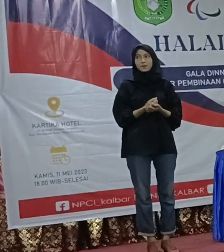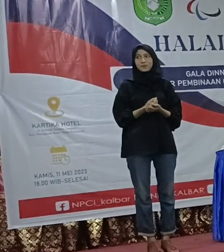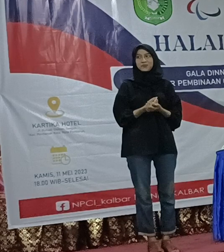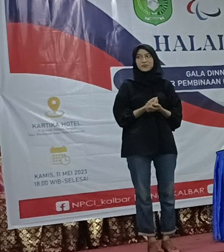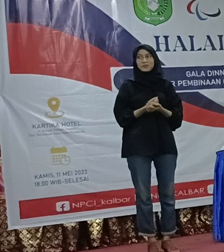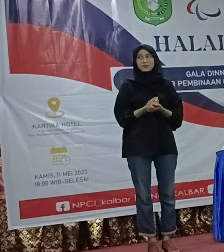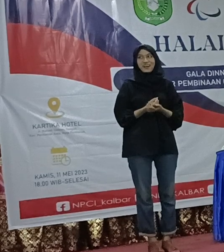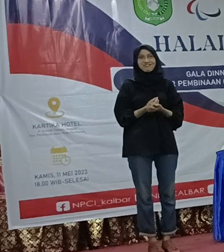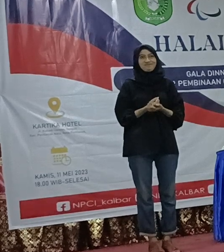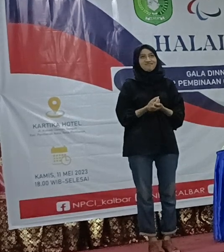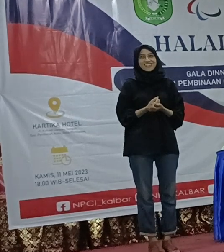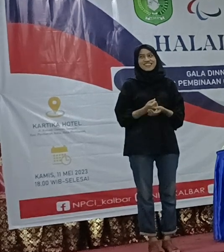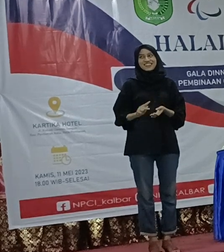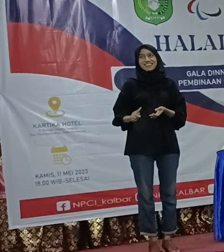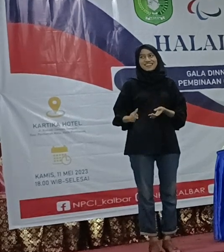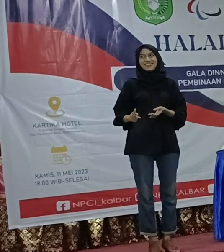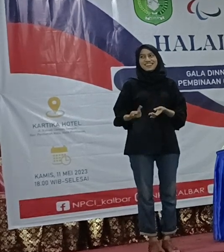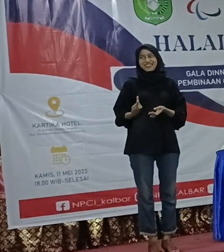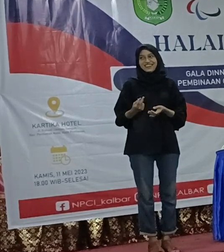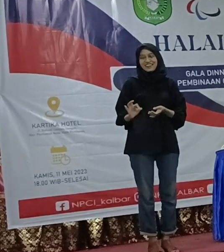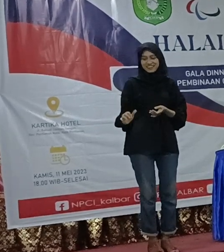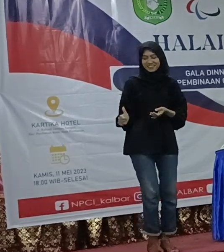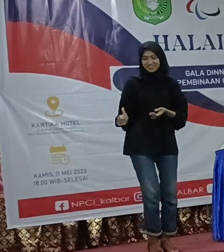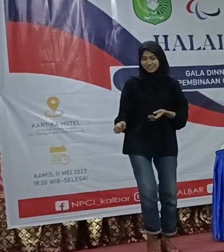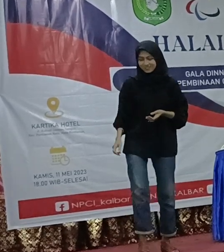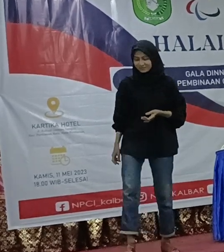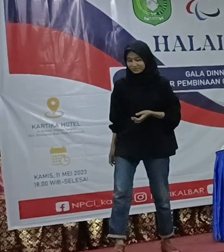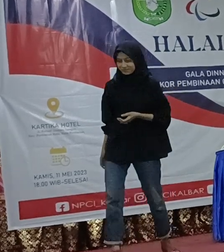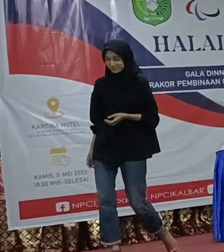punya mau buat bukan seperti